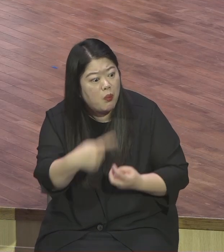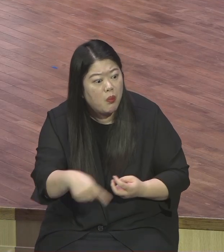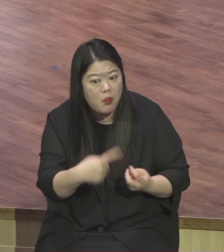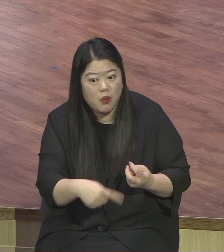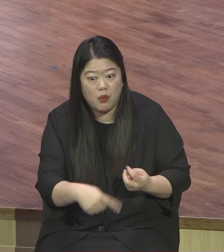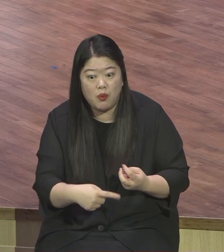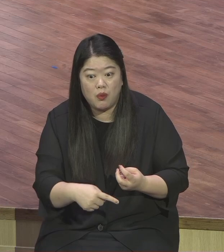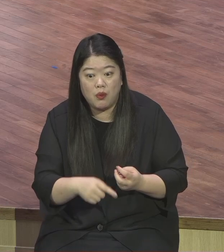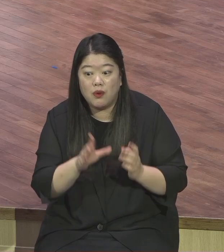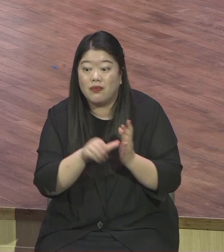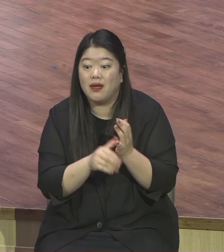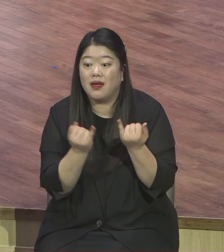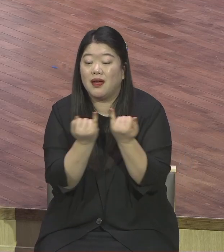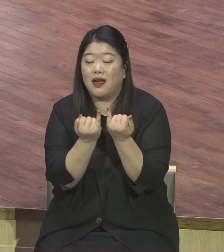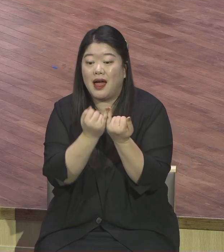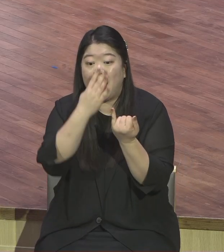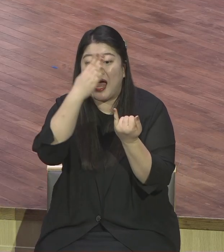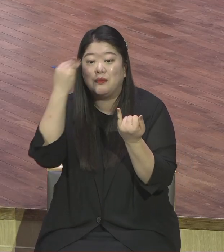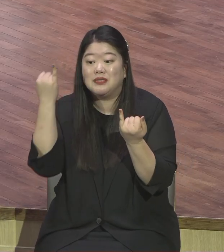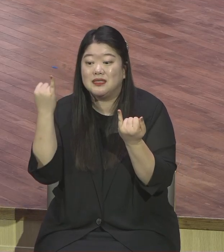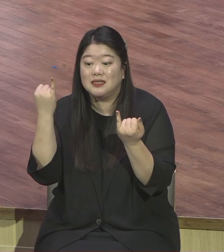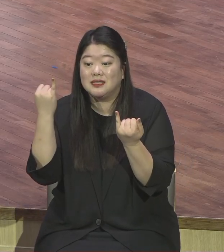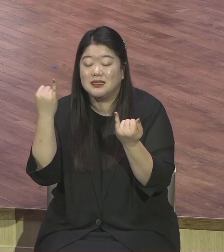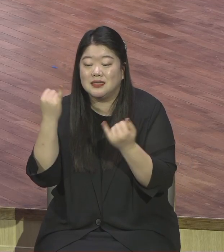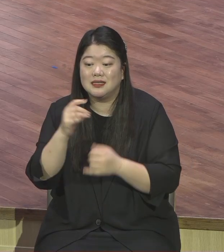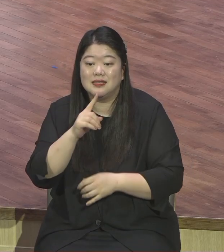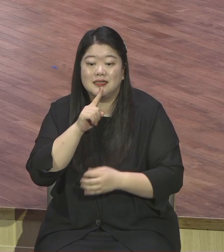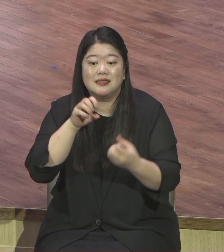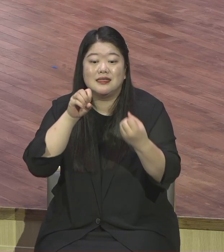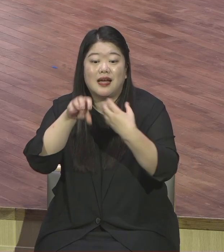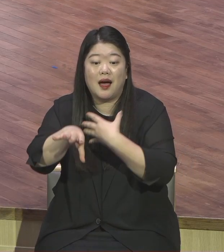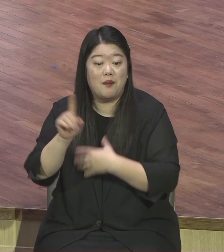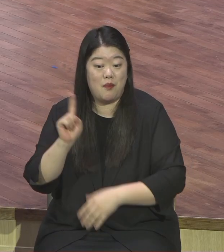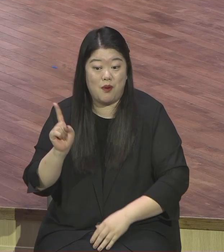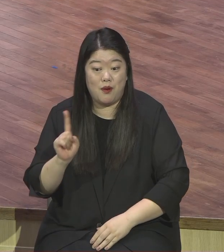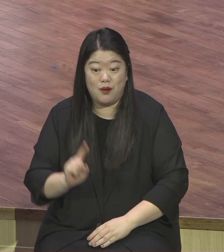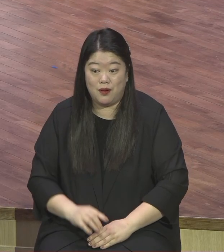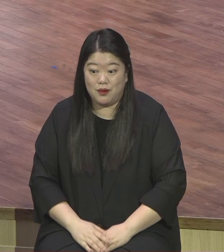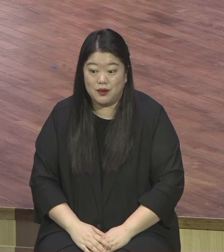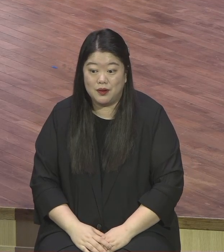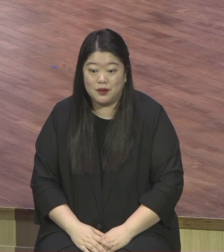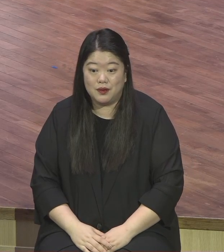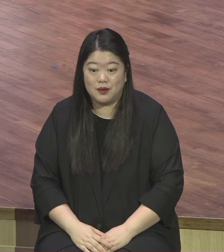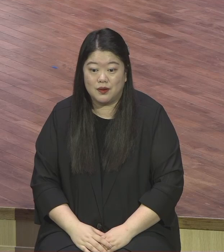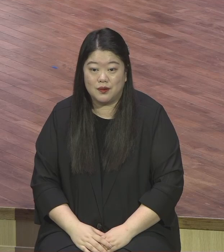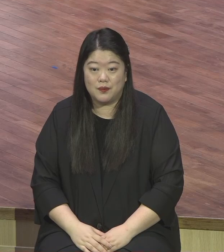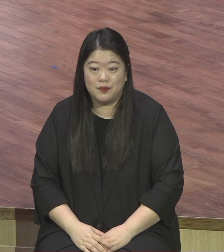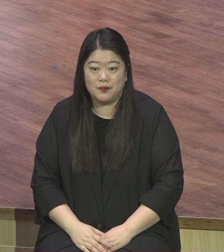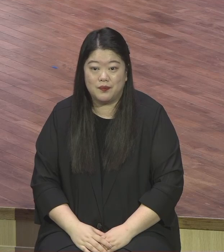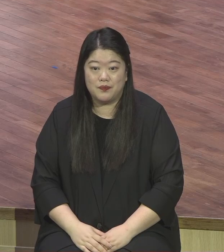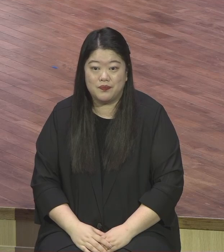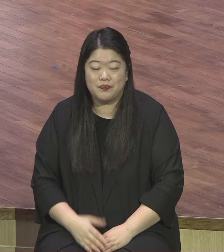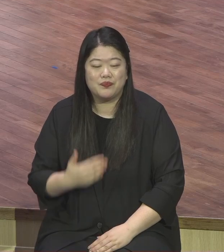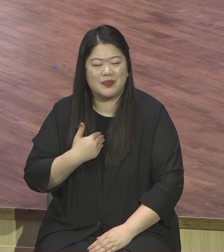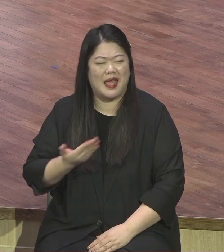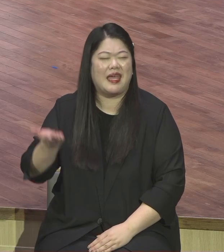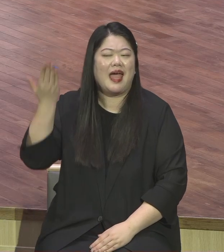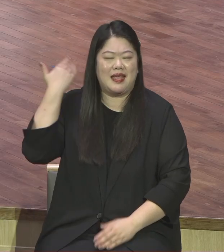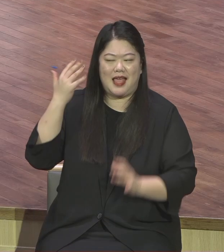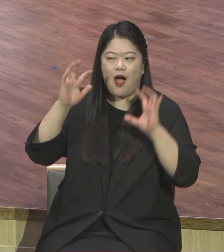그 비밀이 뭡니까? 그럴 때 이 할머니가 그랬어요. 내가 소녀